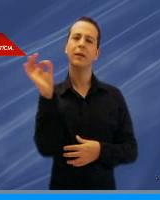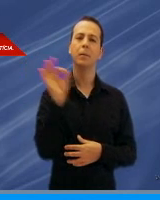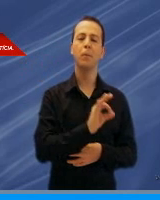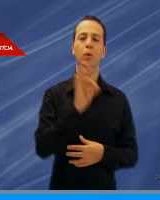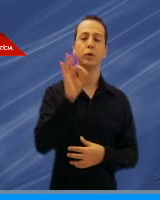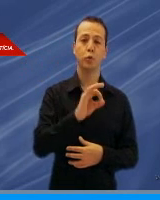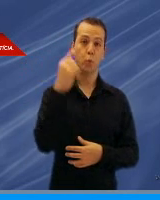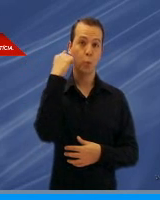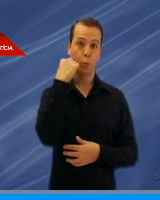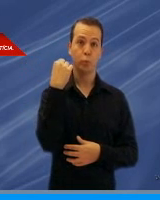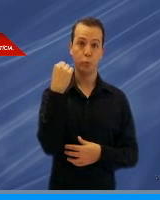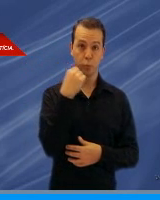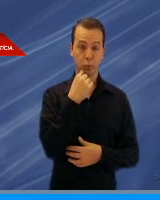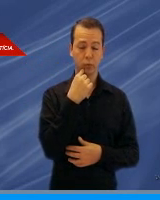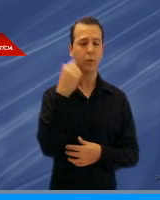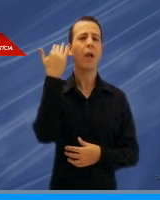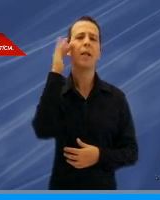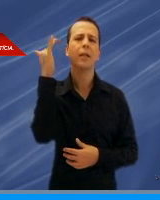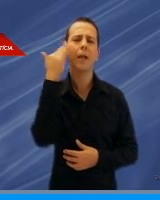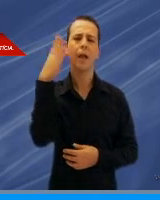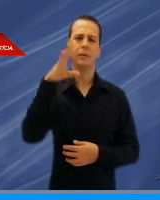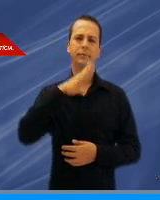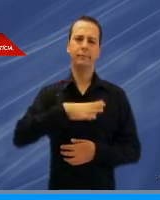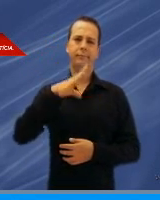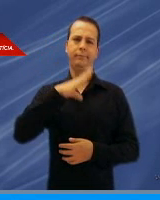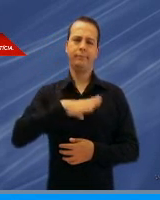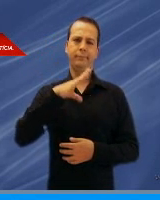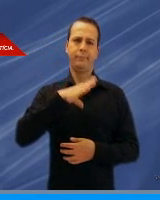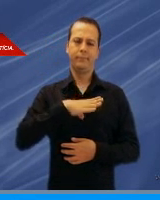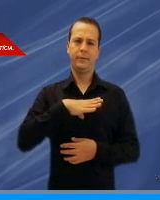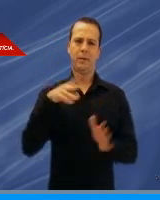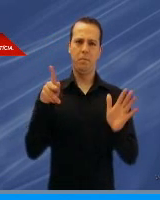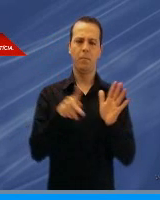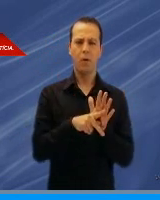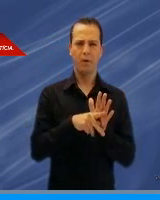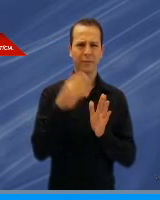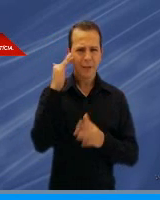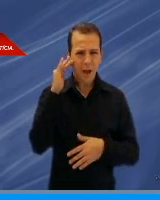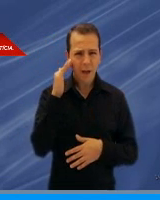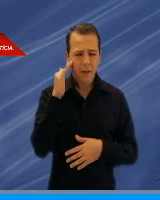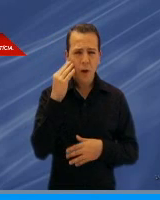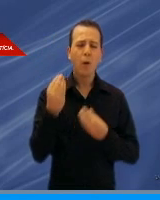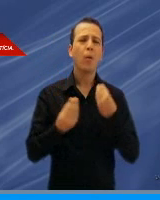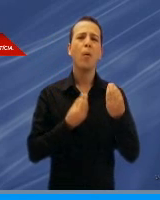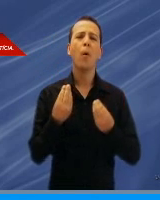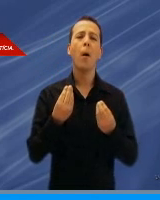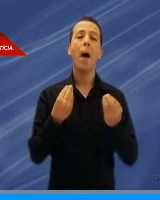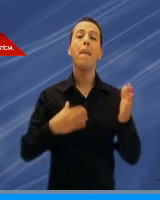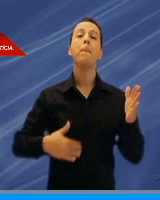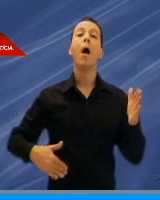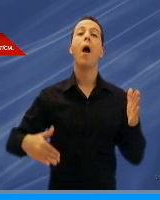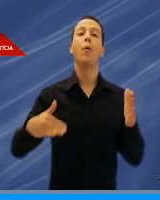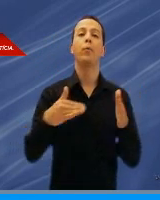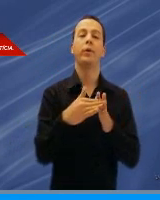30% dessas pessoas entendem a língua portuguesa. Quer dizer, a esmagadora